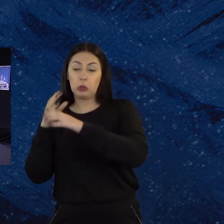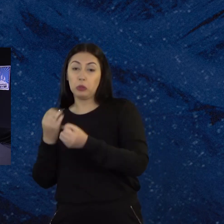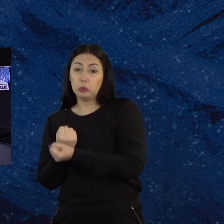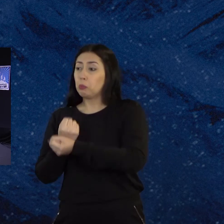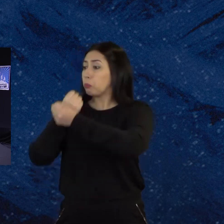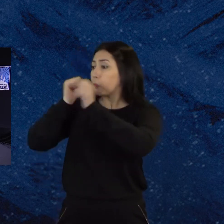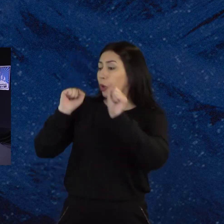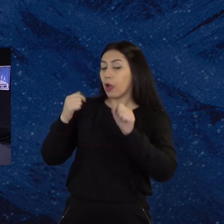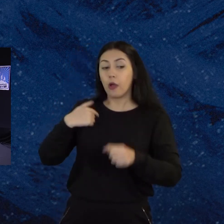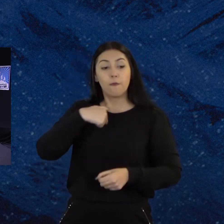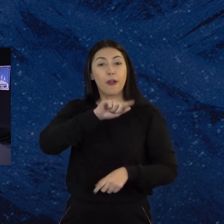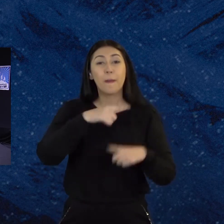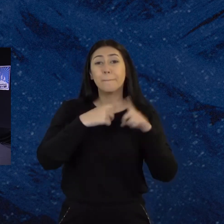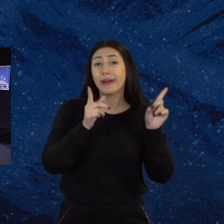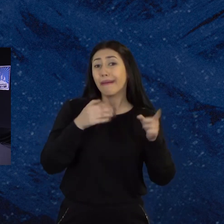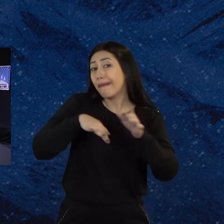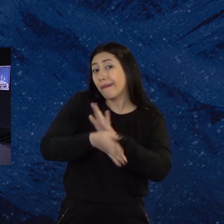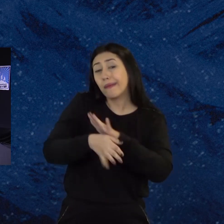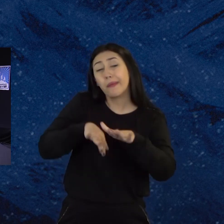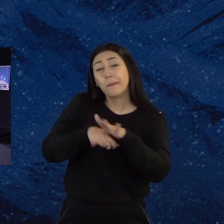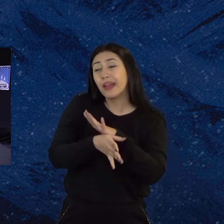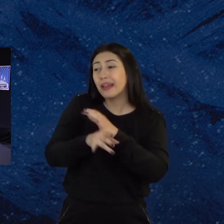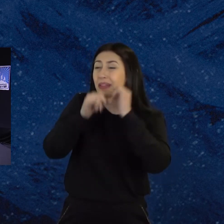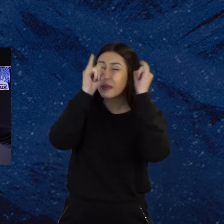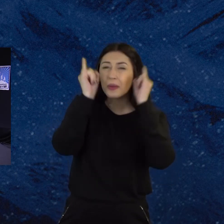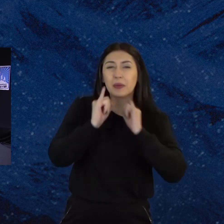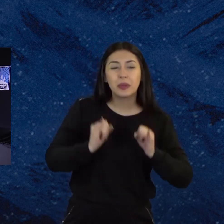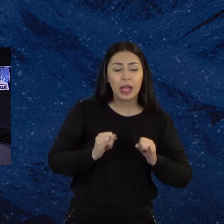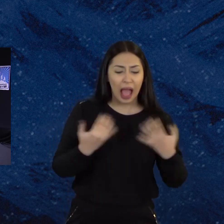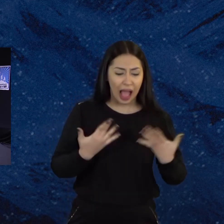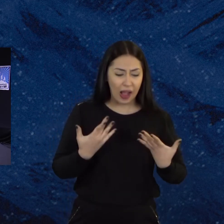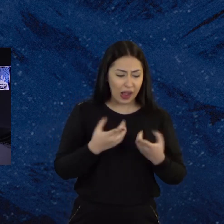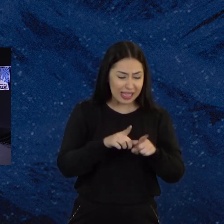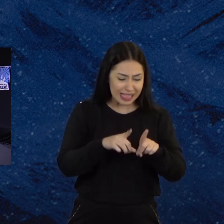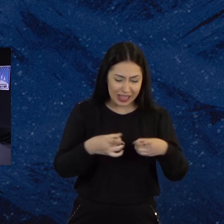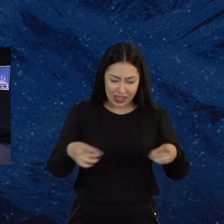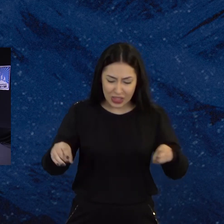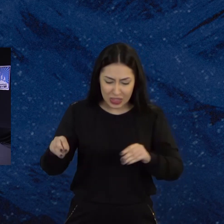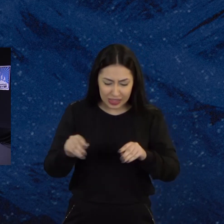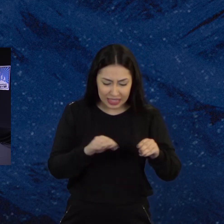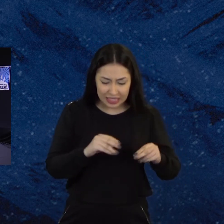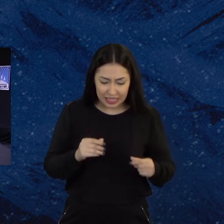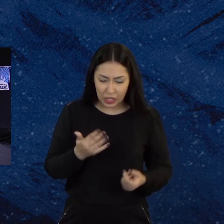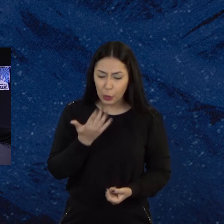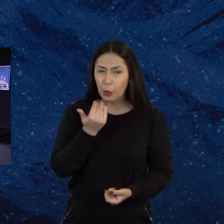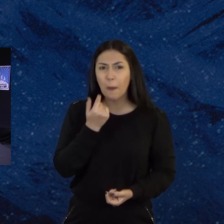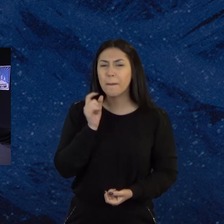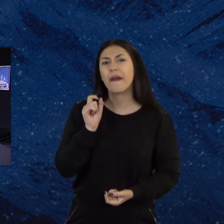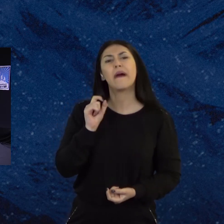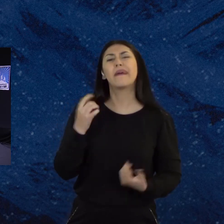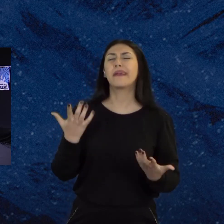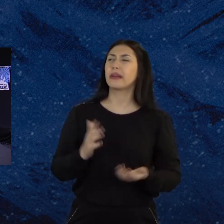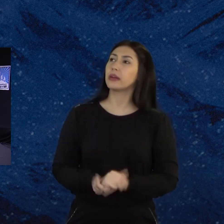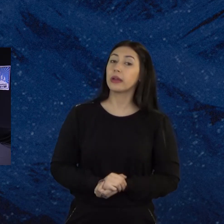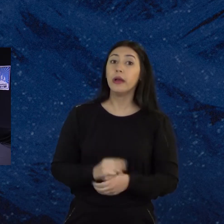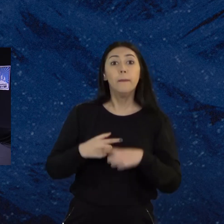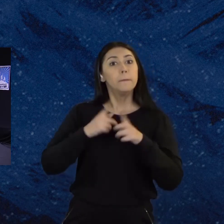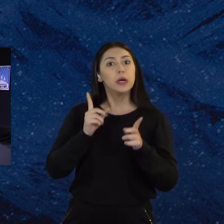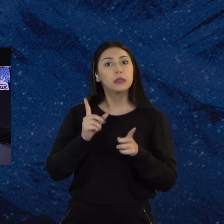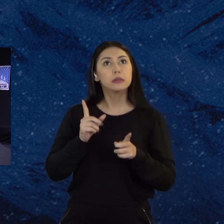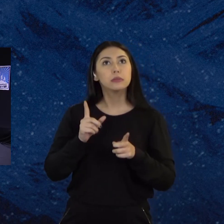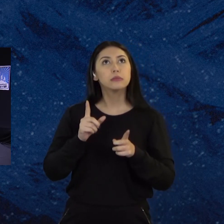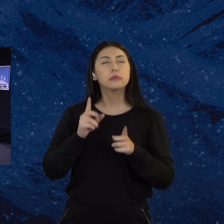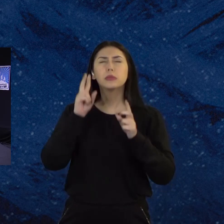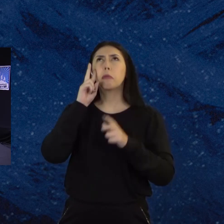deuses antigos. E agora no deserto, o que nós vamos comer? Né? O que comer no deserto? De repente, cai o maná do